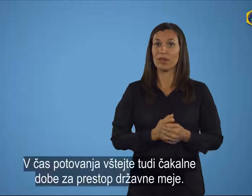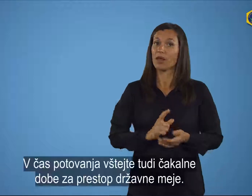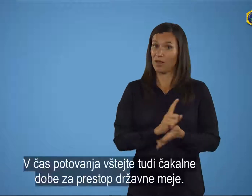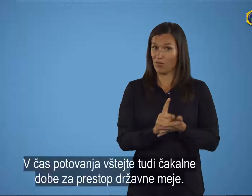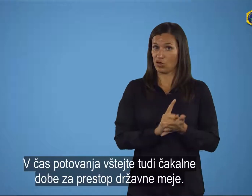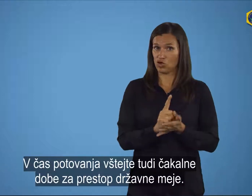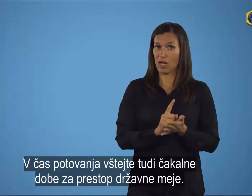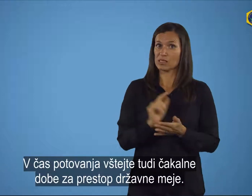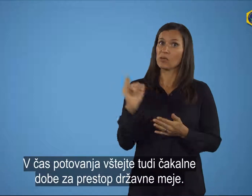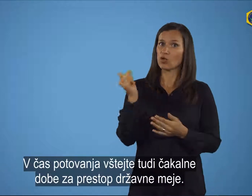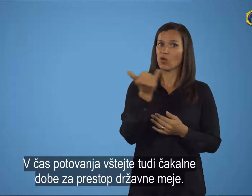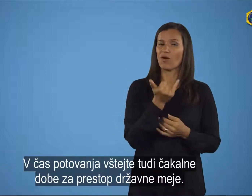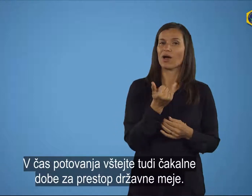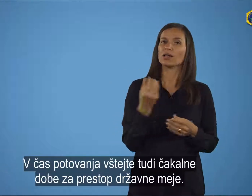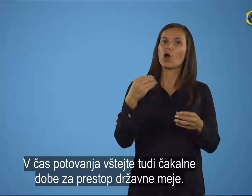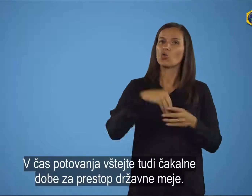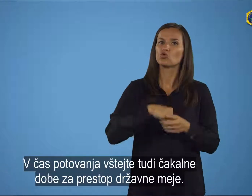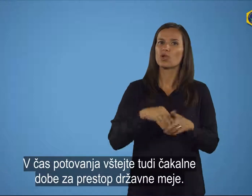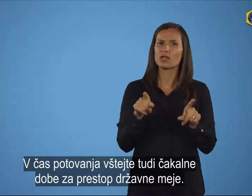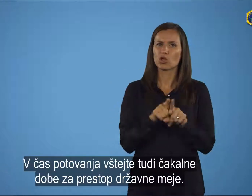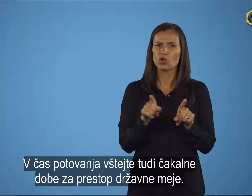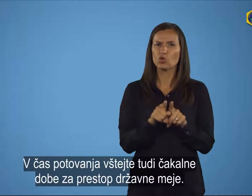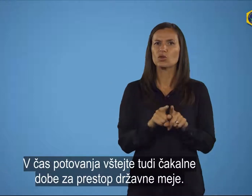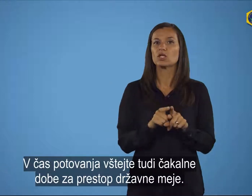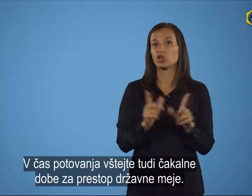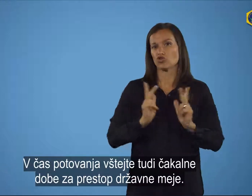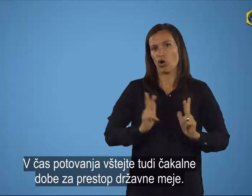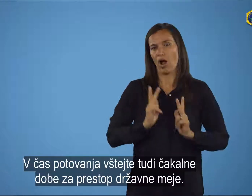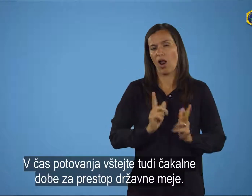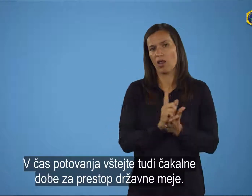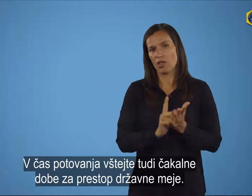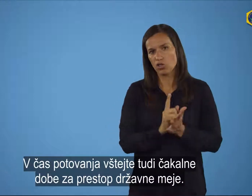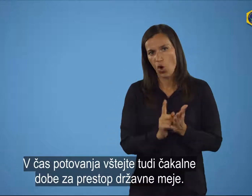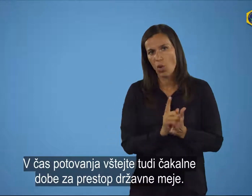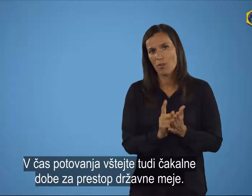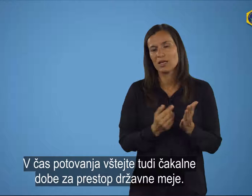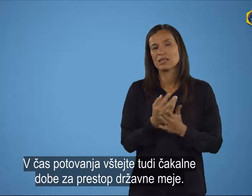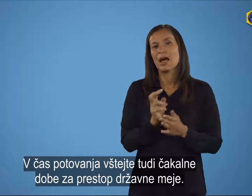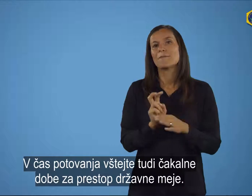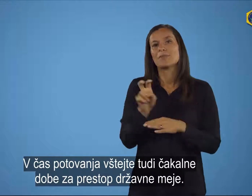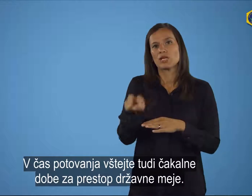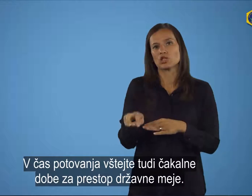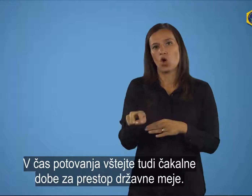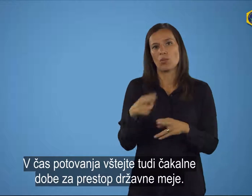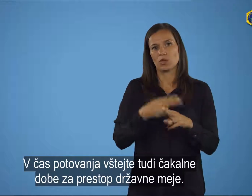V čas potovanja vštejte tudi čakalne dobe za prestop državne meje.